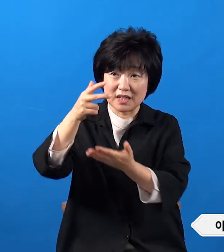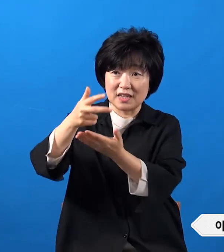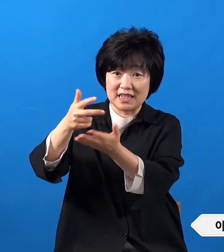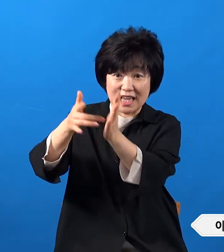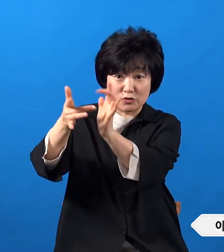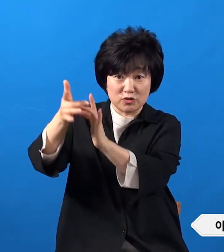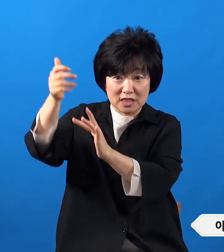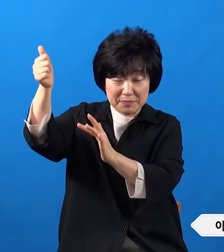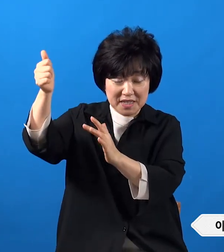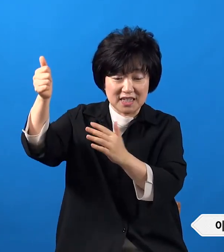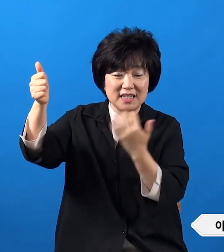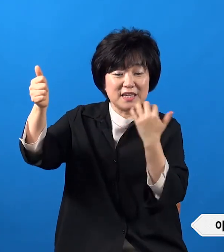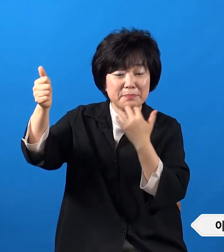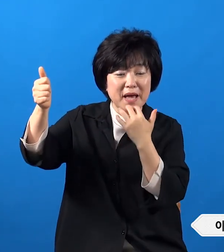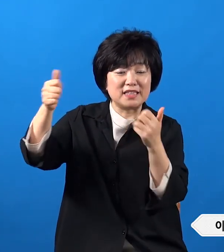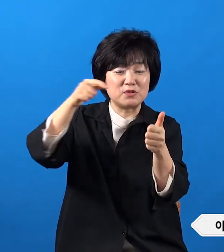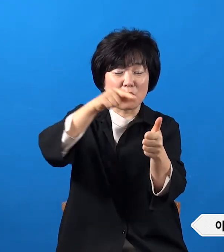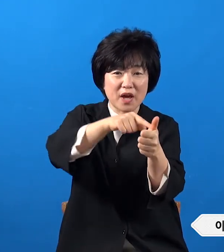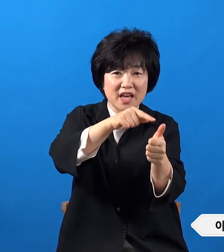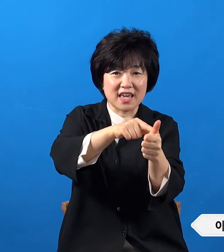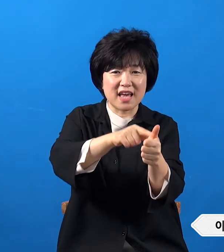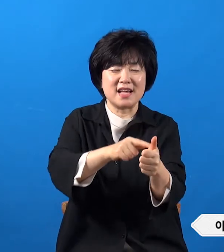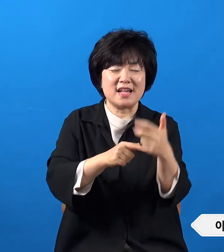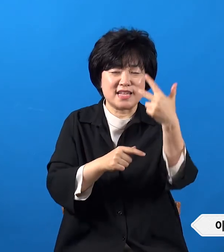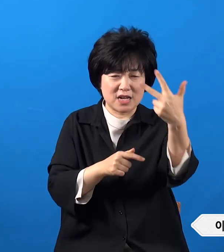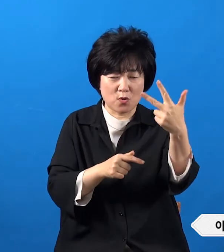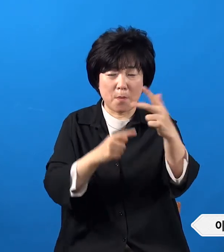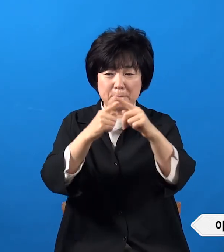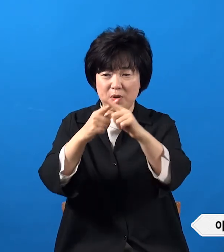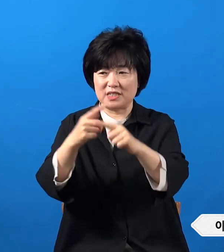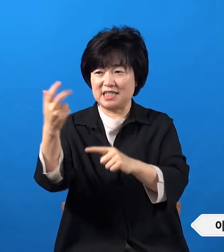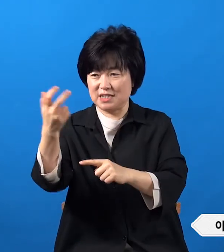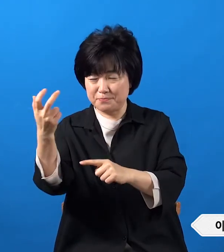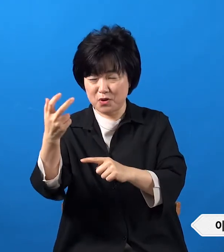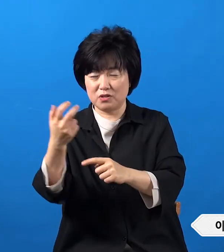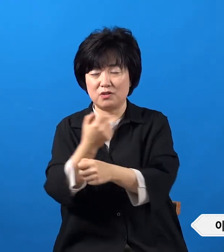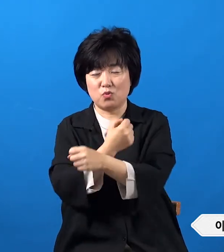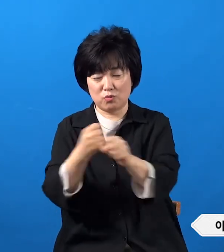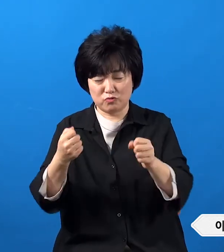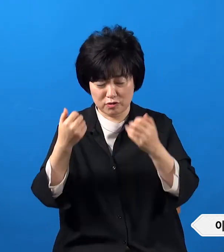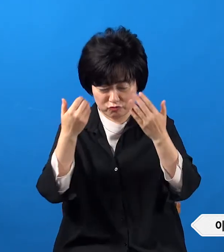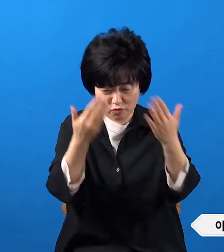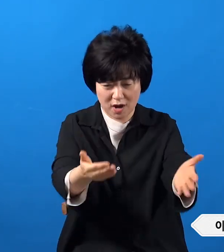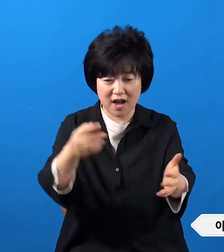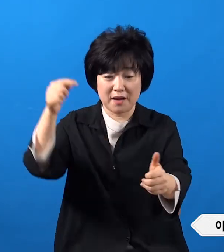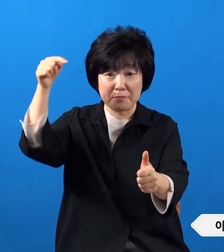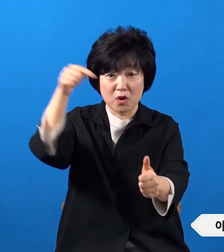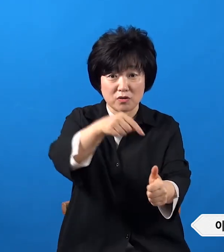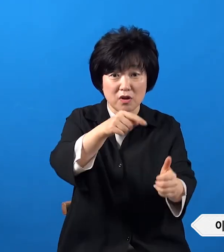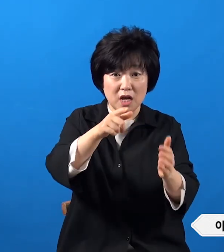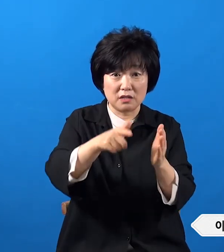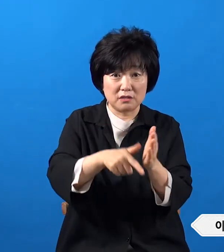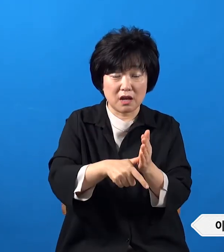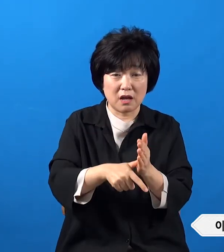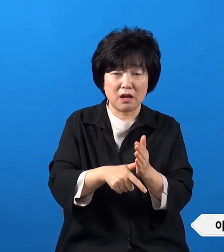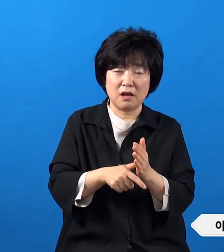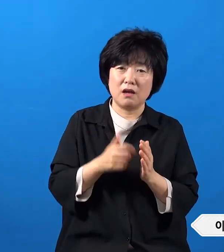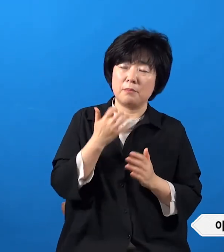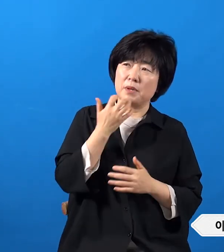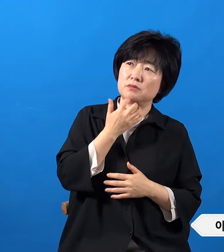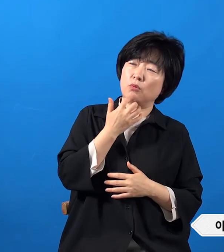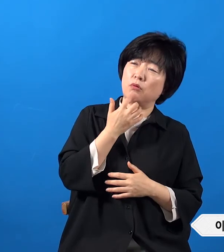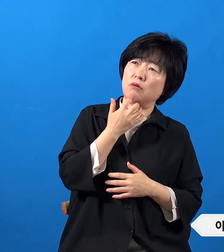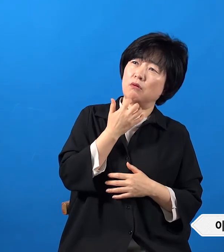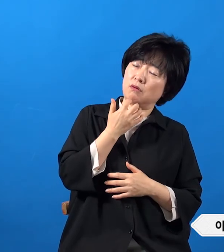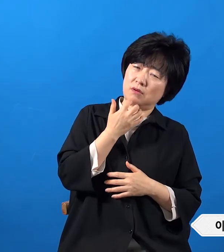베드로에게 7번씩 70번이라도 용서하라고 말씀했을 때 베드로가 아마 주님 앞에 묻고